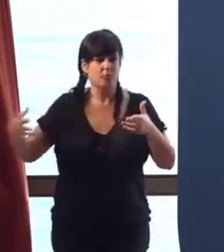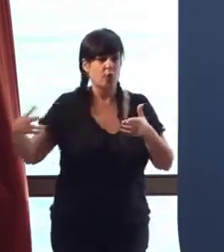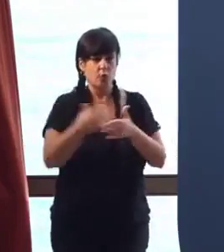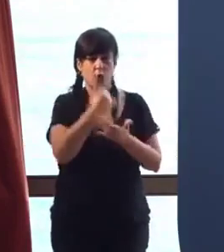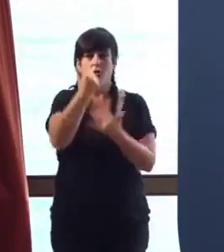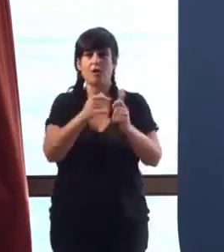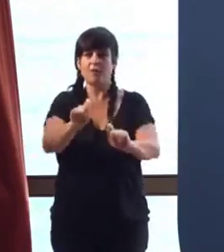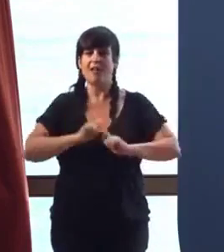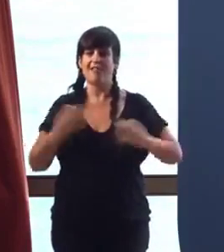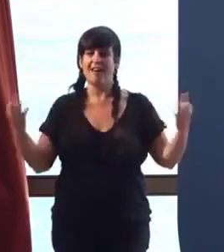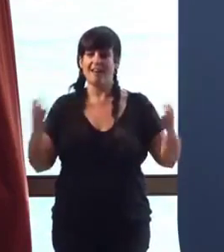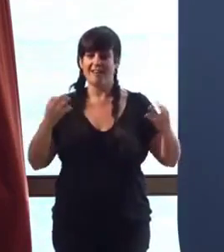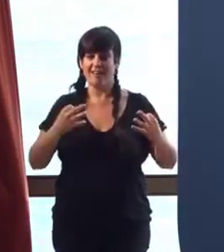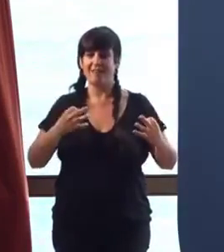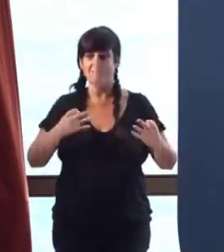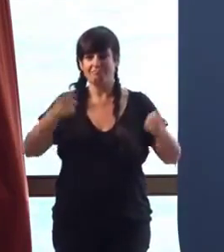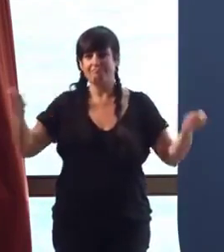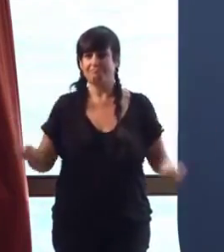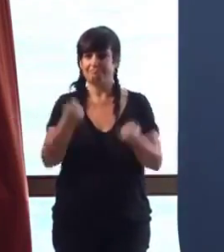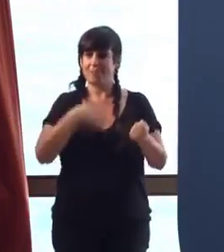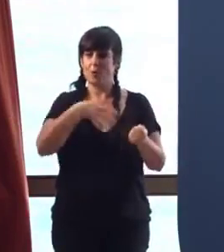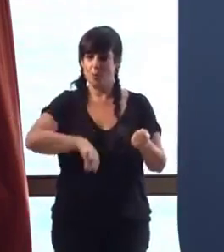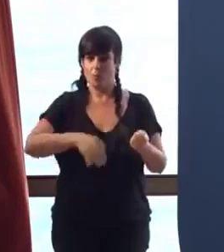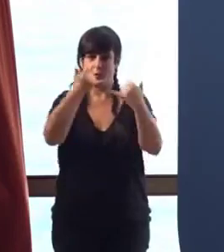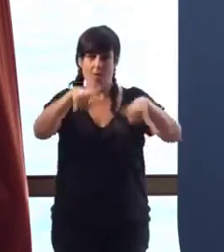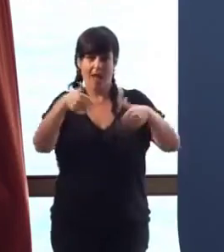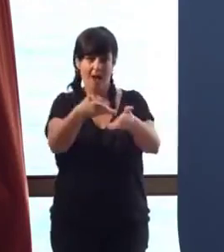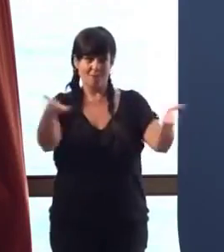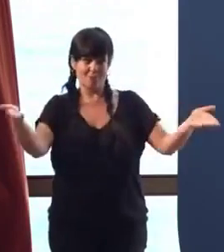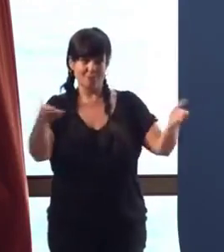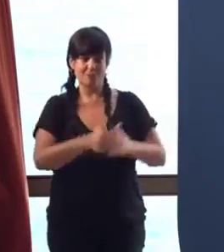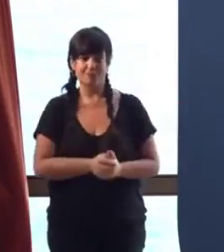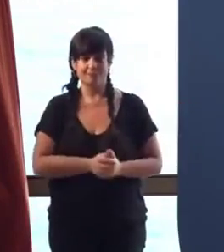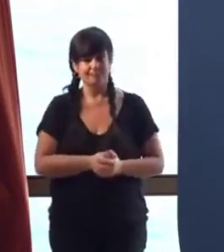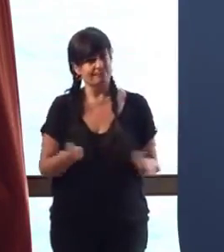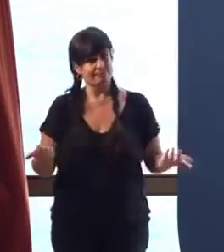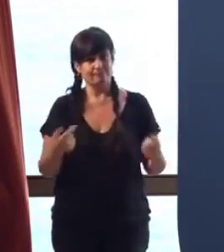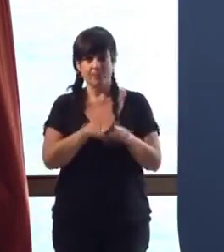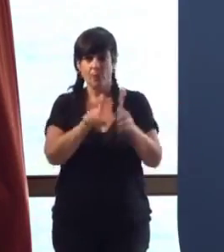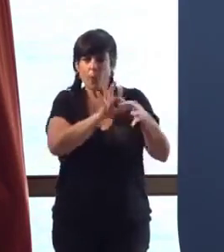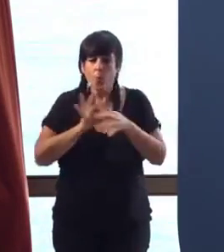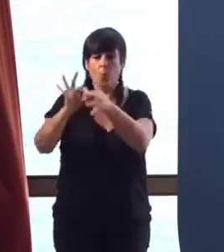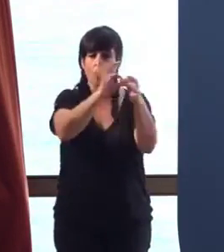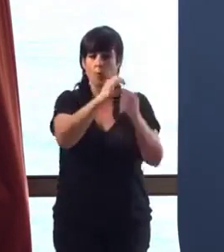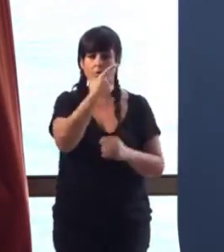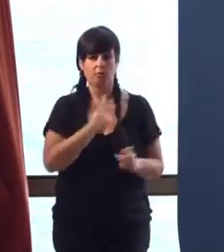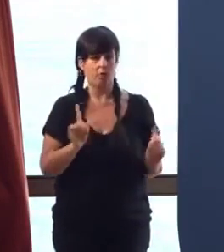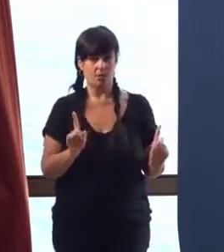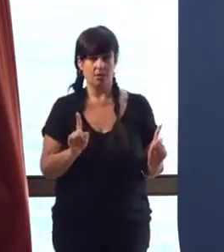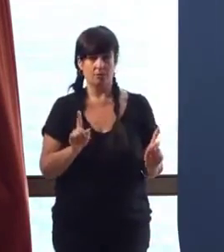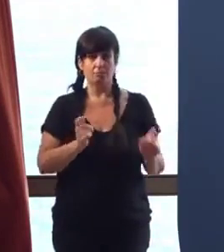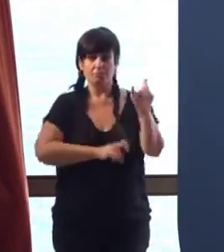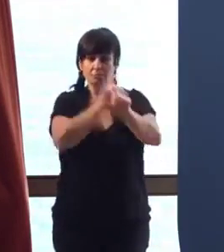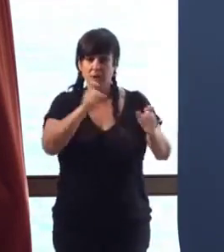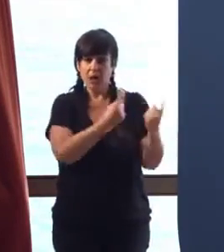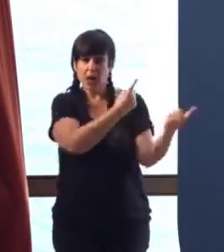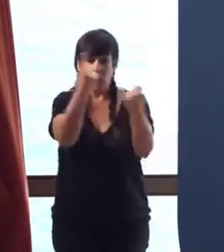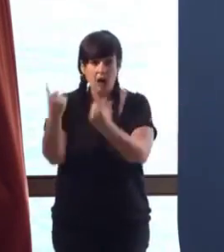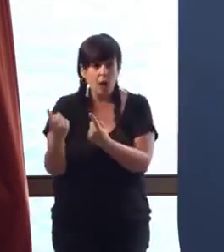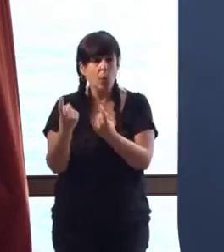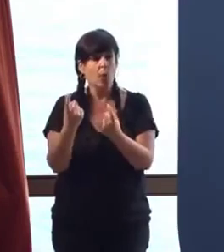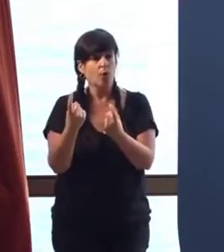echándose al hombro esta campaña, actos como este. No fue fácil la unidad, no fue fácil convencer a algunos de que